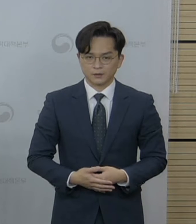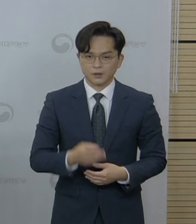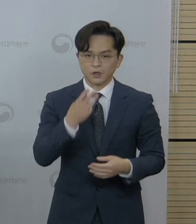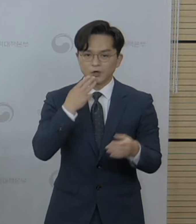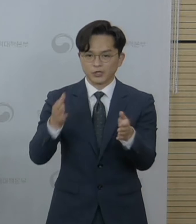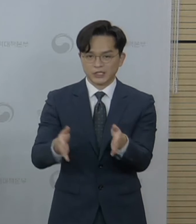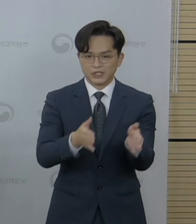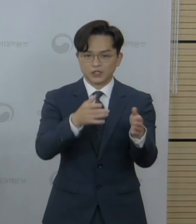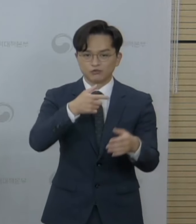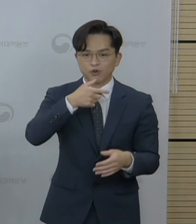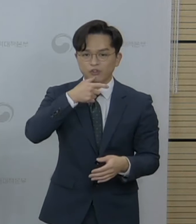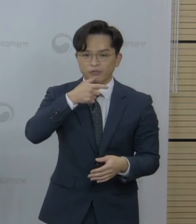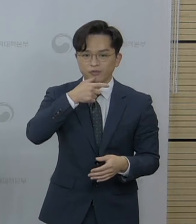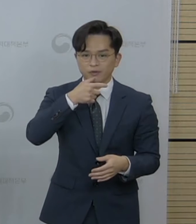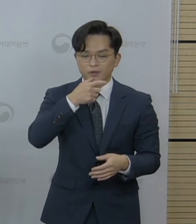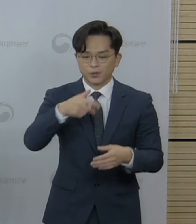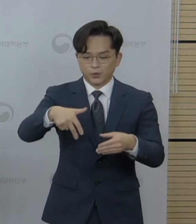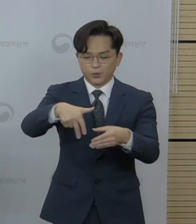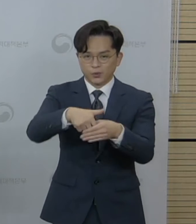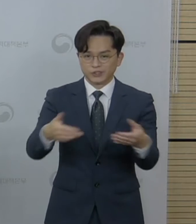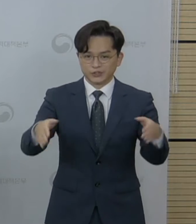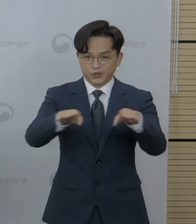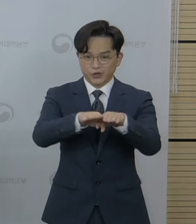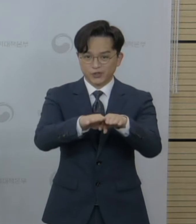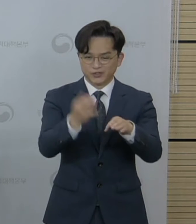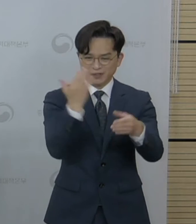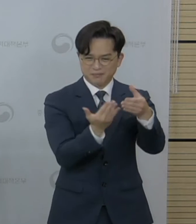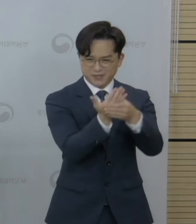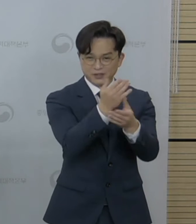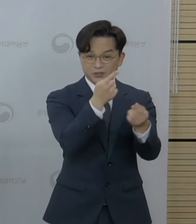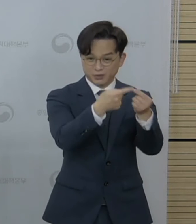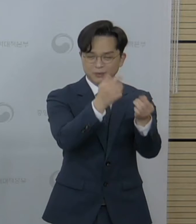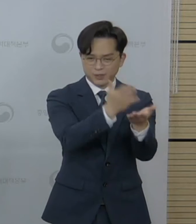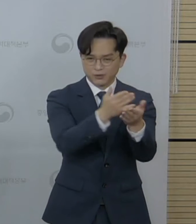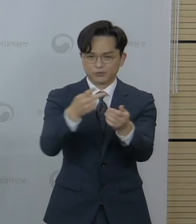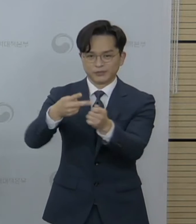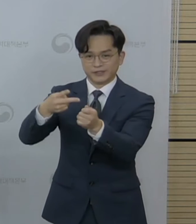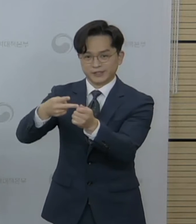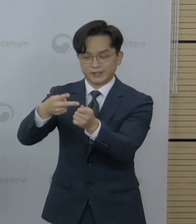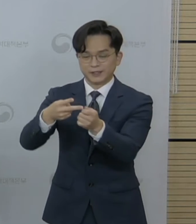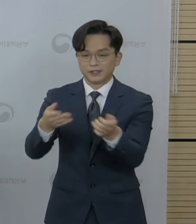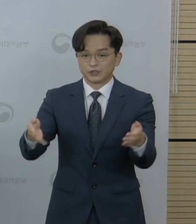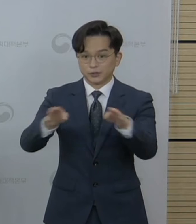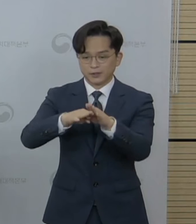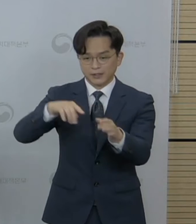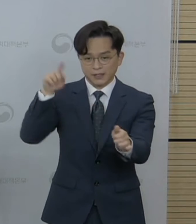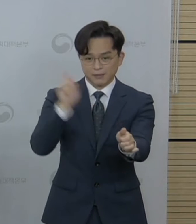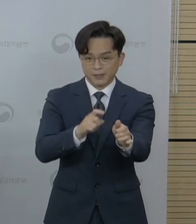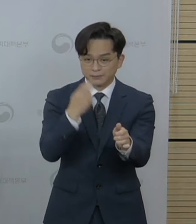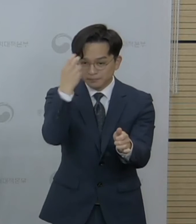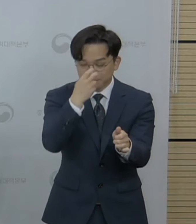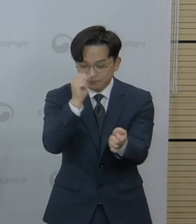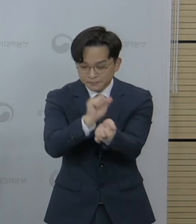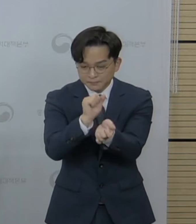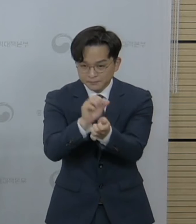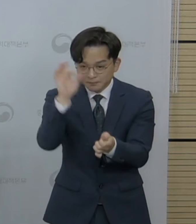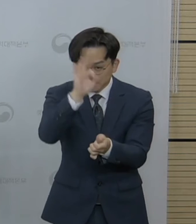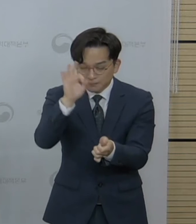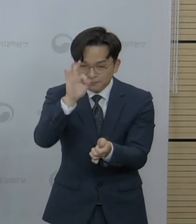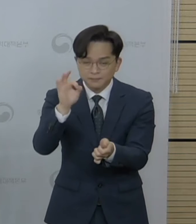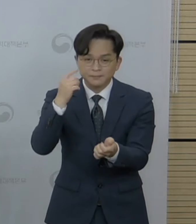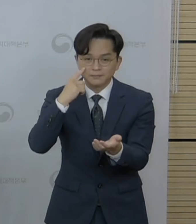경기도 수원시 종교시설 두 번째와 관련하여 역학조사 결과 충남